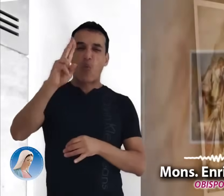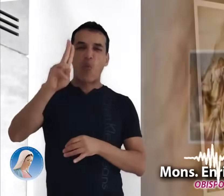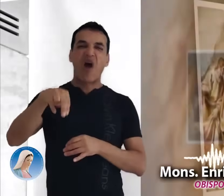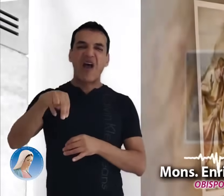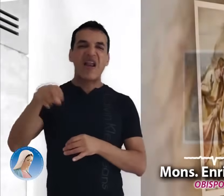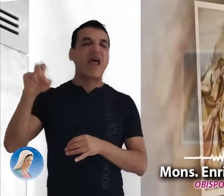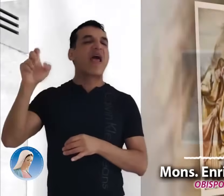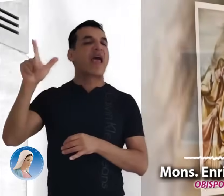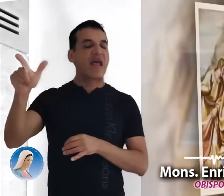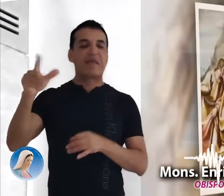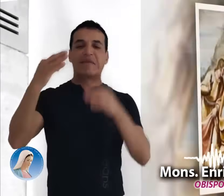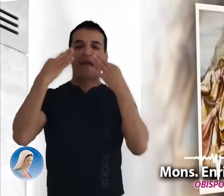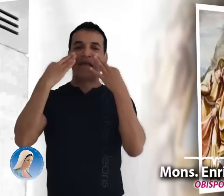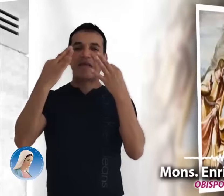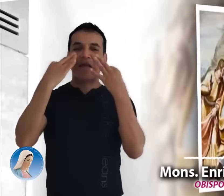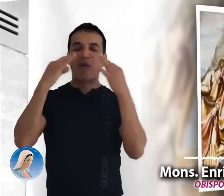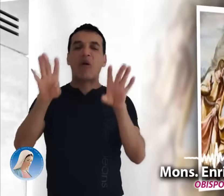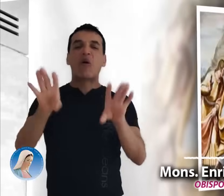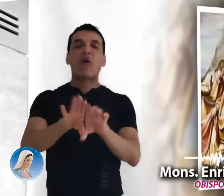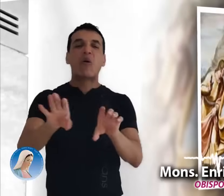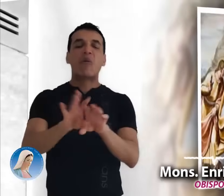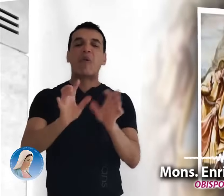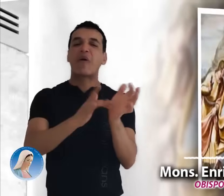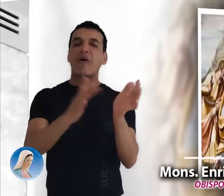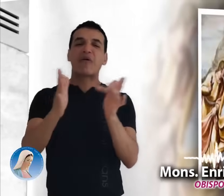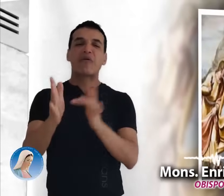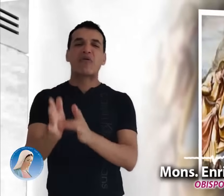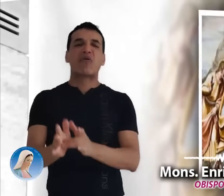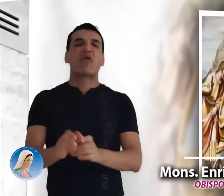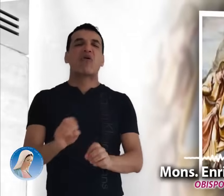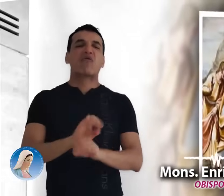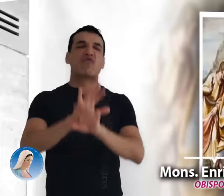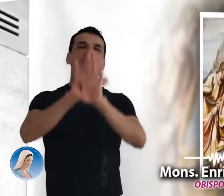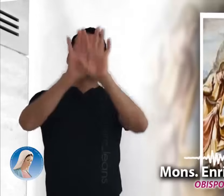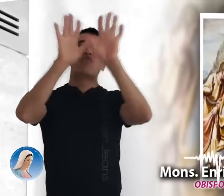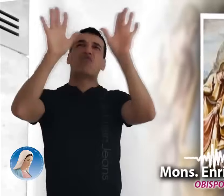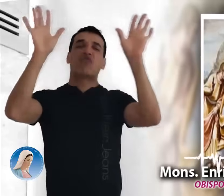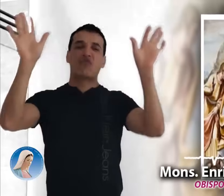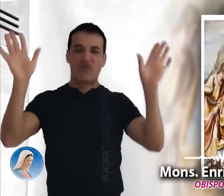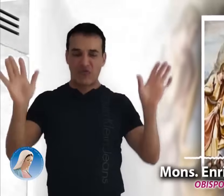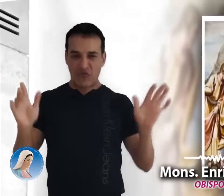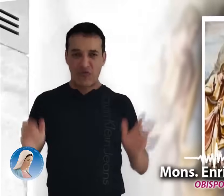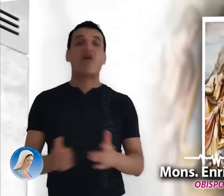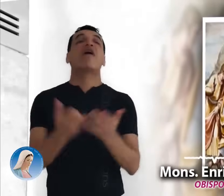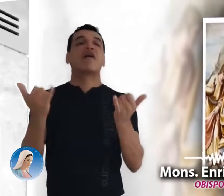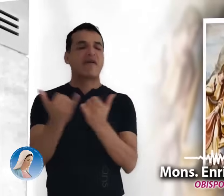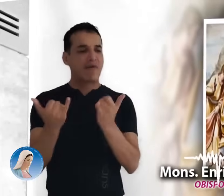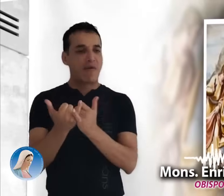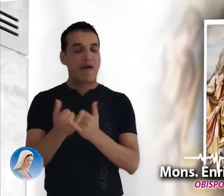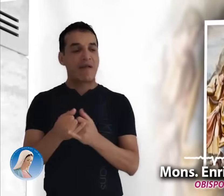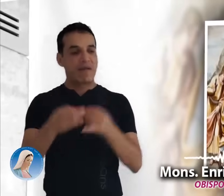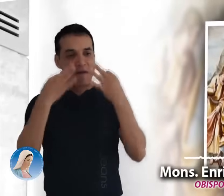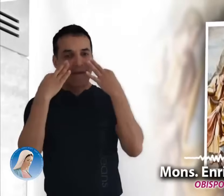es testigo de la glorificación de Jesús y a la luz de la resurrección mira y